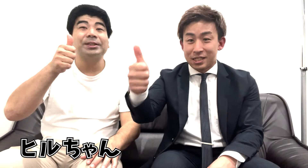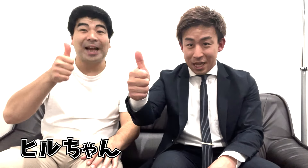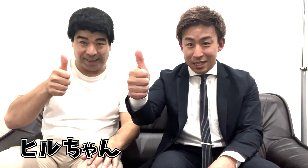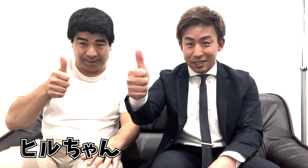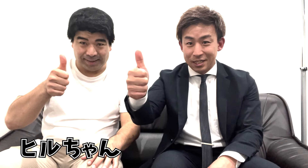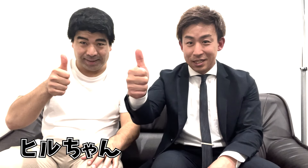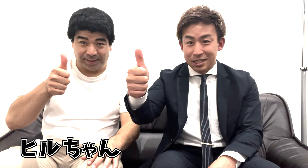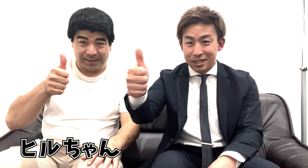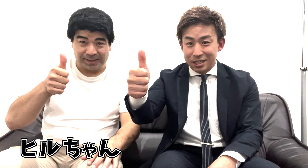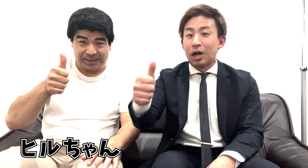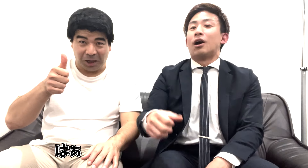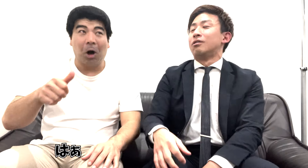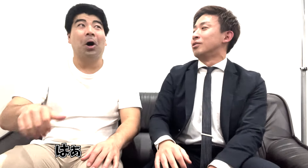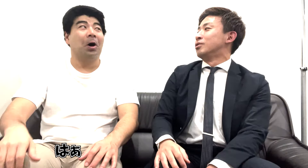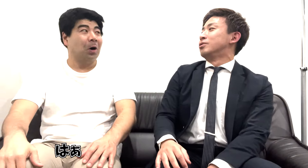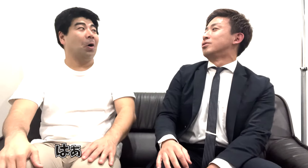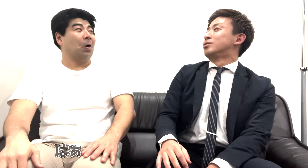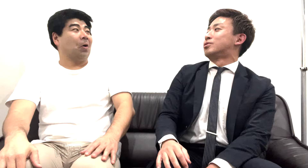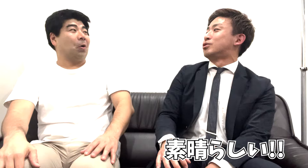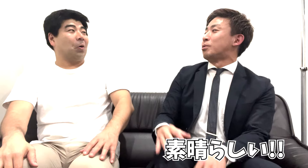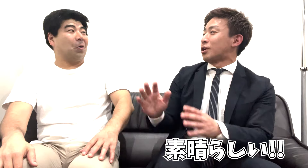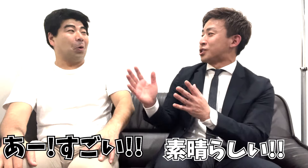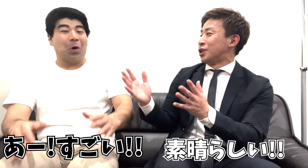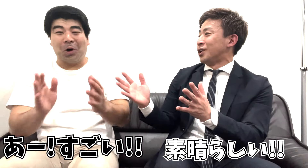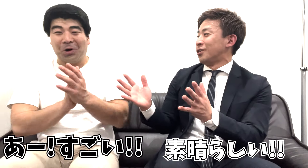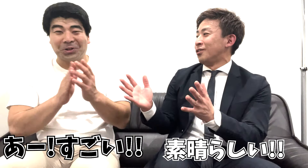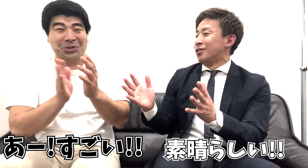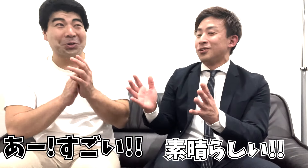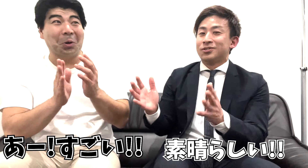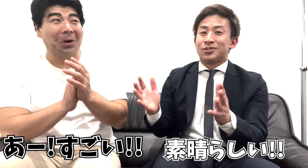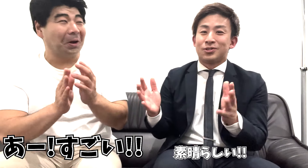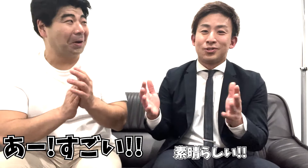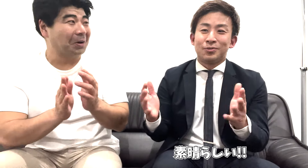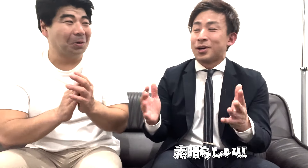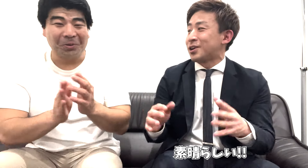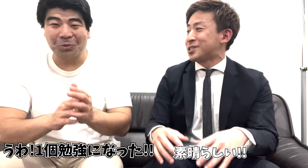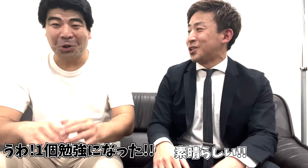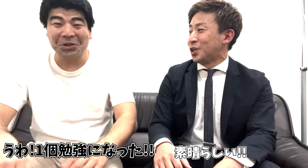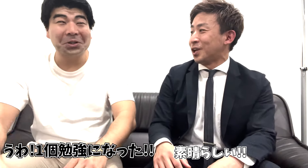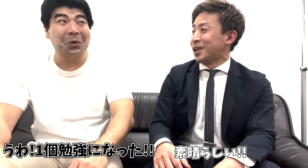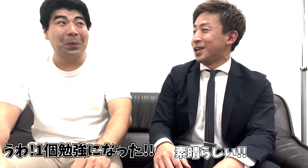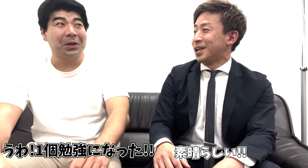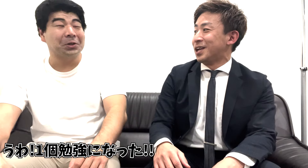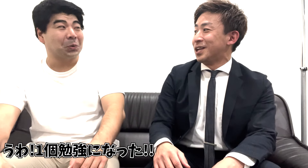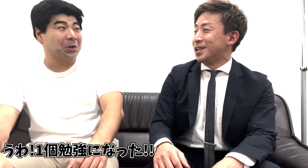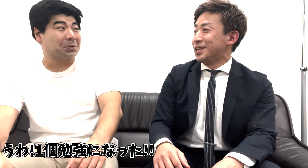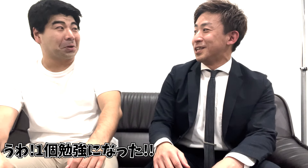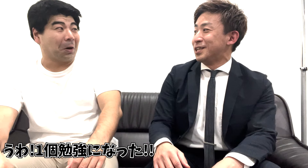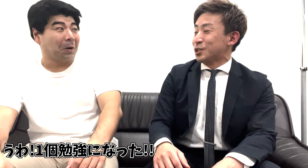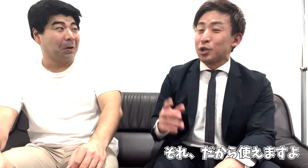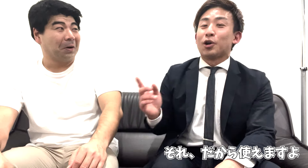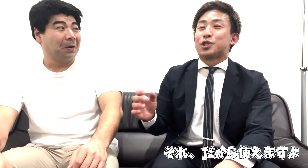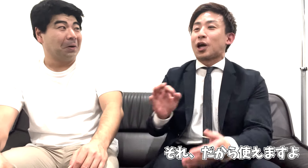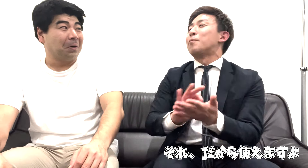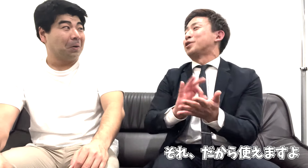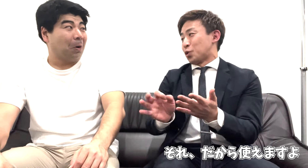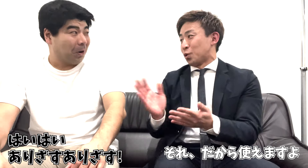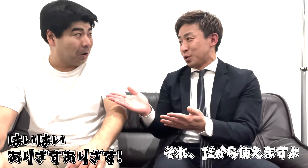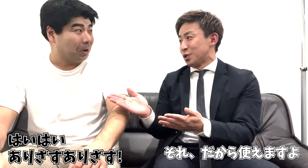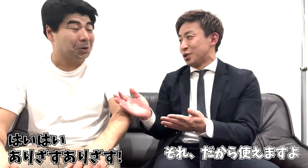ゃん。 あ、 素晴らしい。 おー、すごい、 素晴らしい。 一個勉強になった。 それだから使います よ。はいはい、ありがとうございます